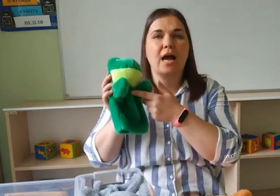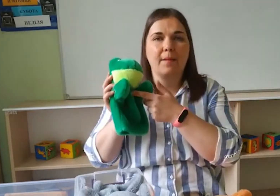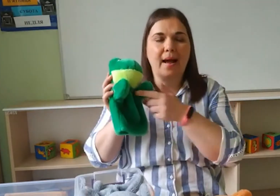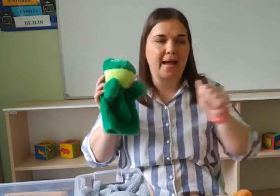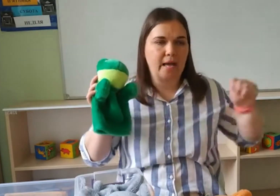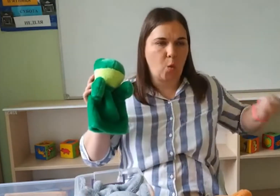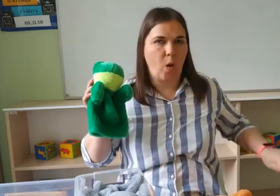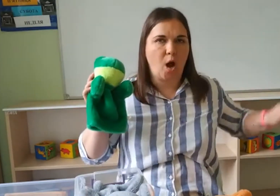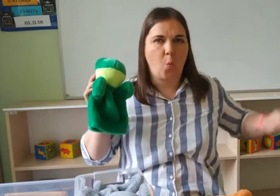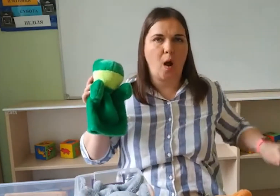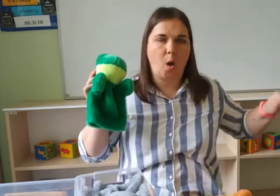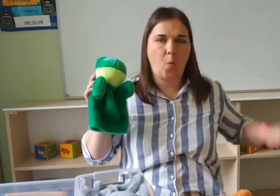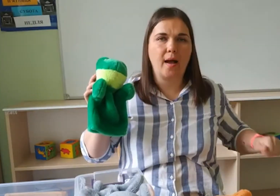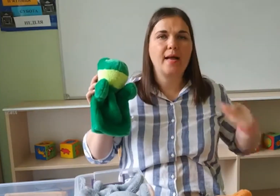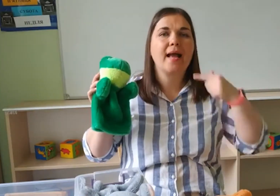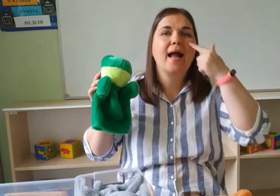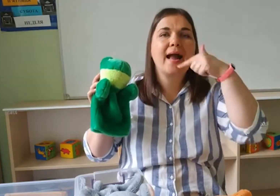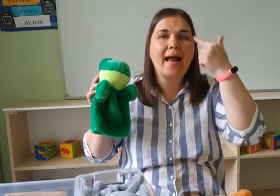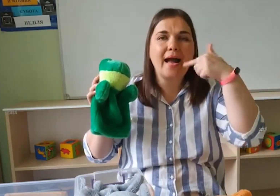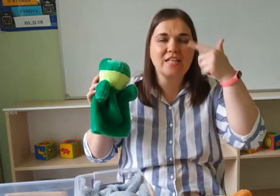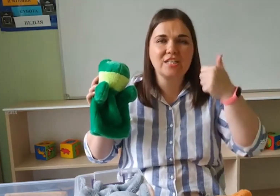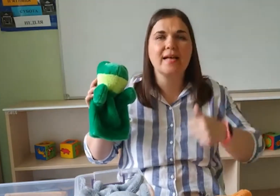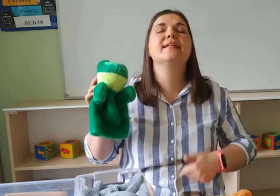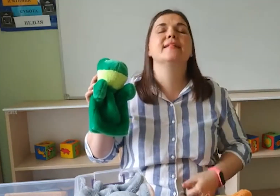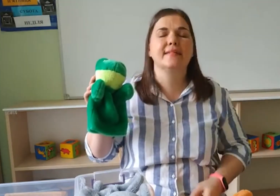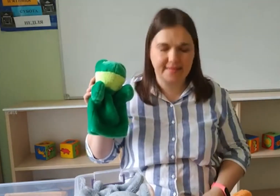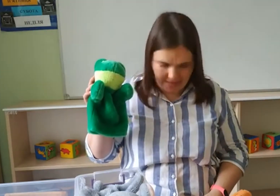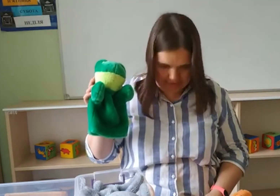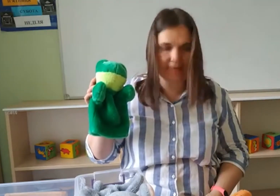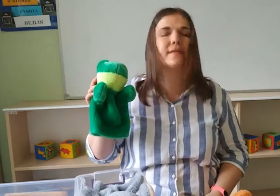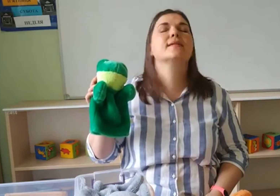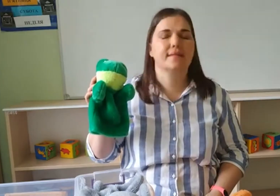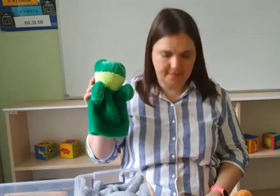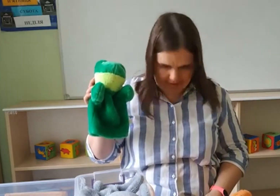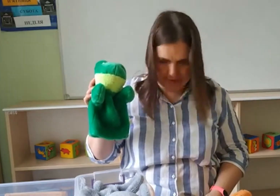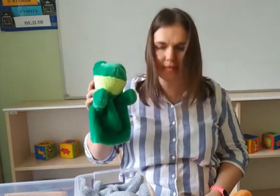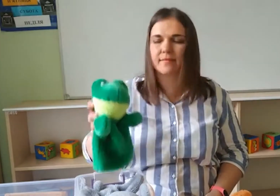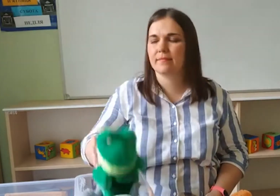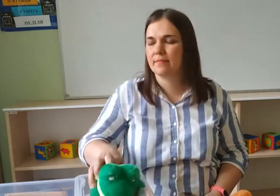Жаба ква-ква-ква каже: так, так.